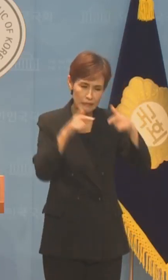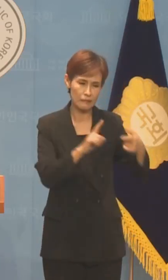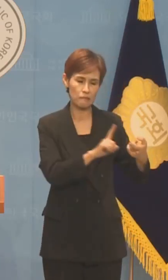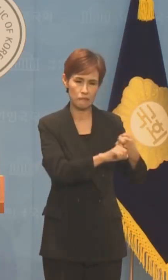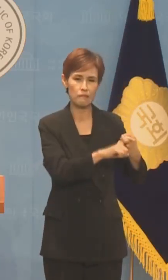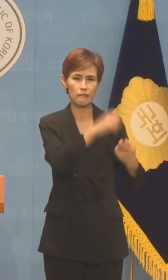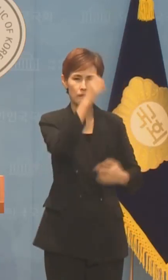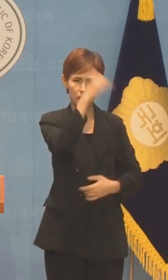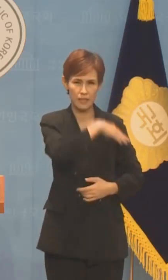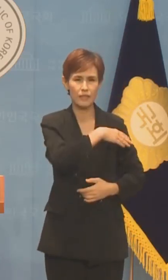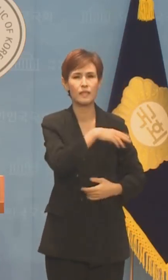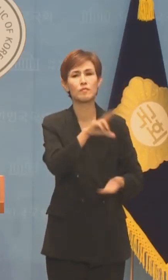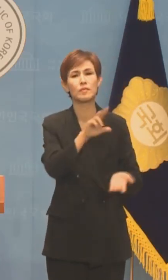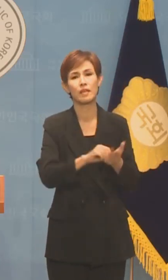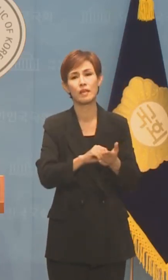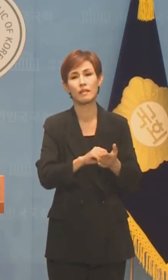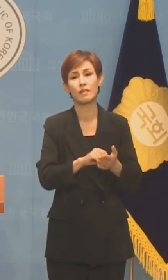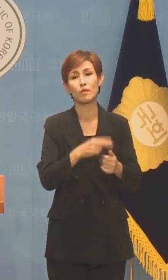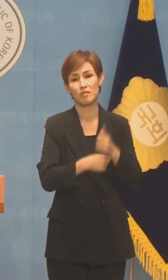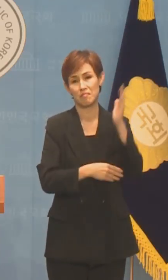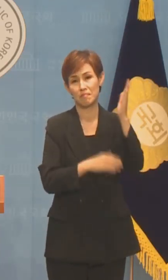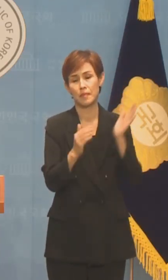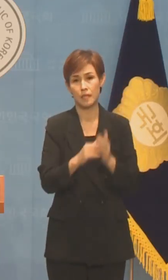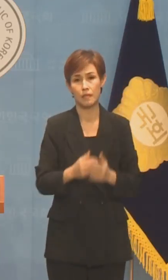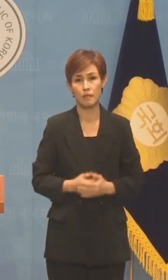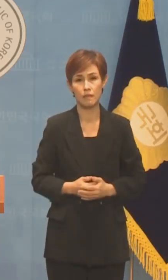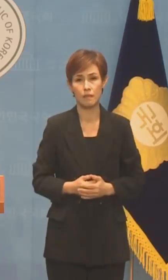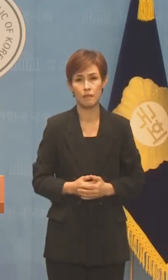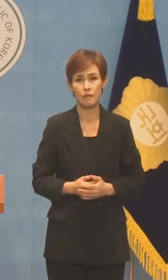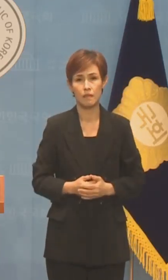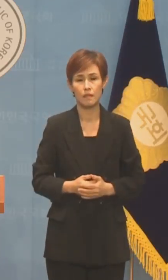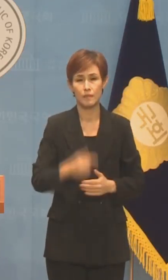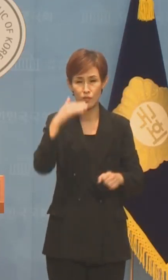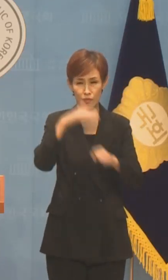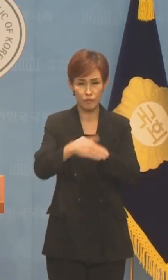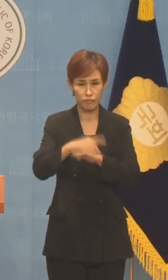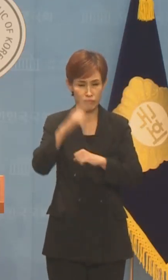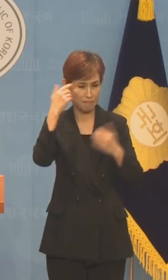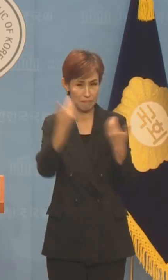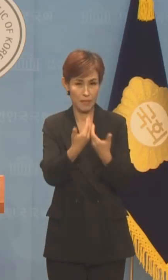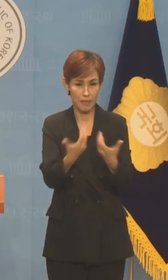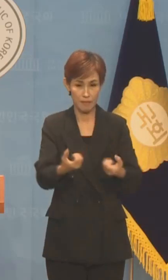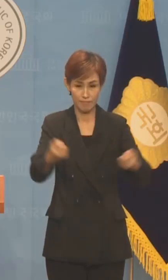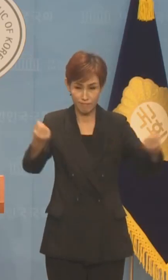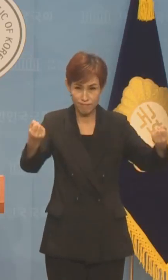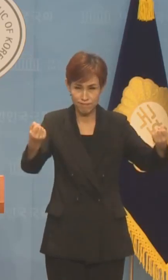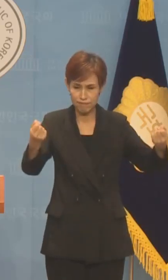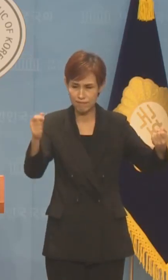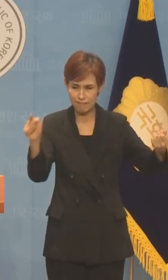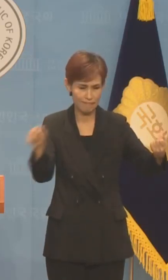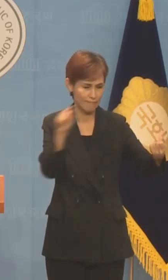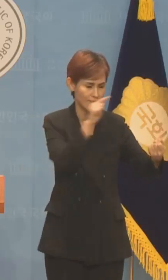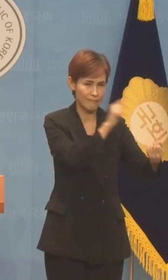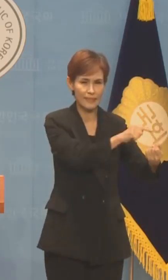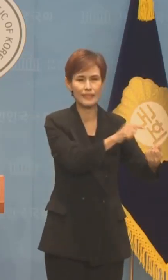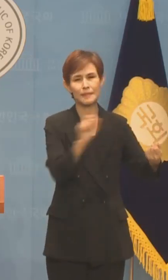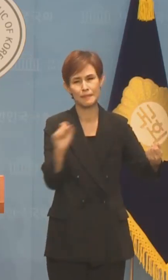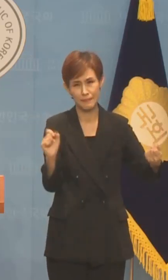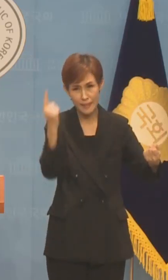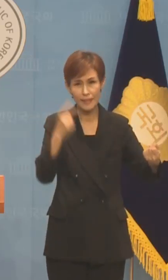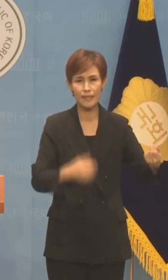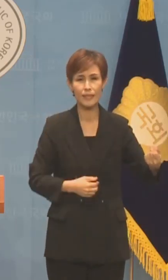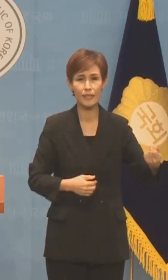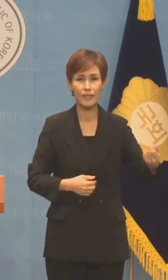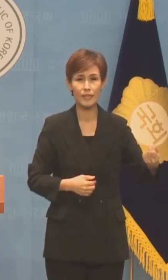들게 된다고 말합니다. 서로 반민주적 행태를 보이는 양 진영 탓에